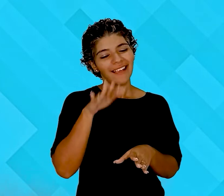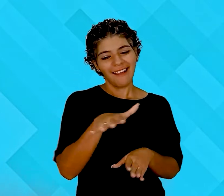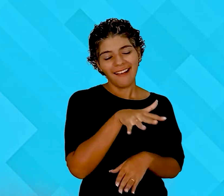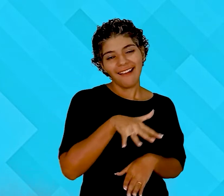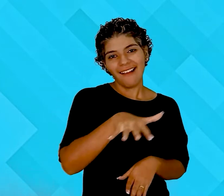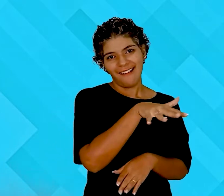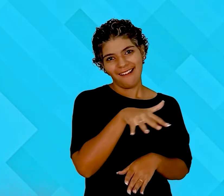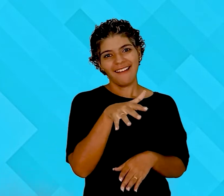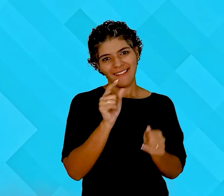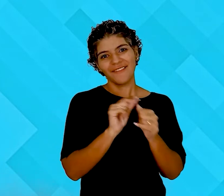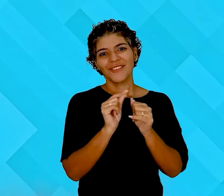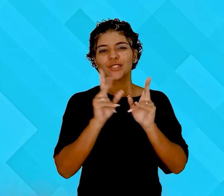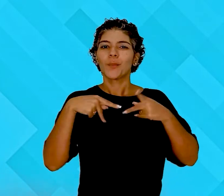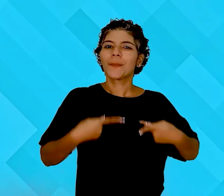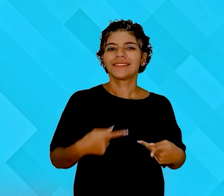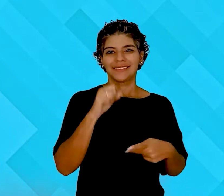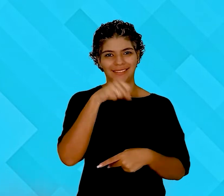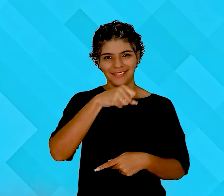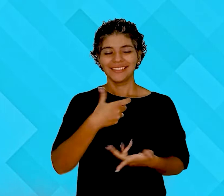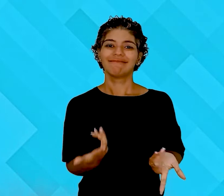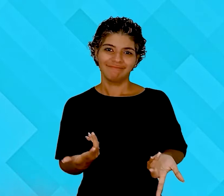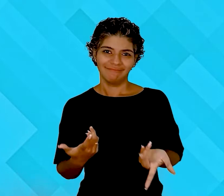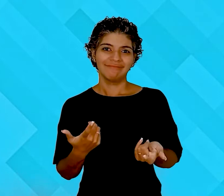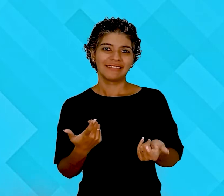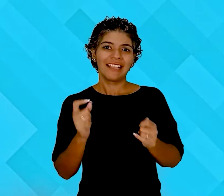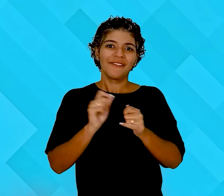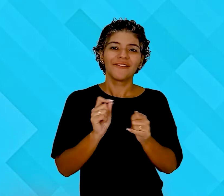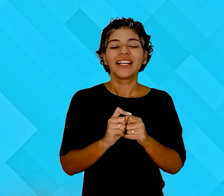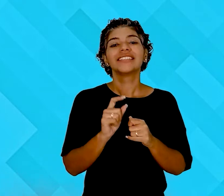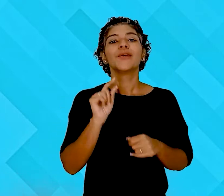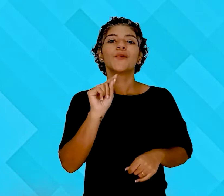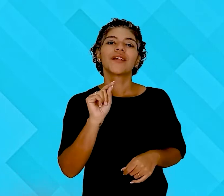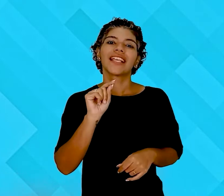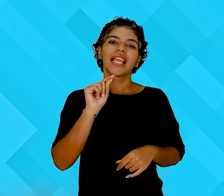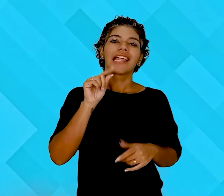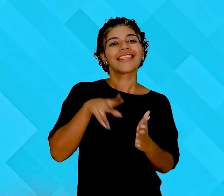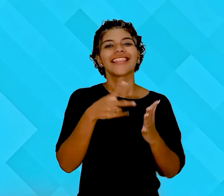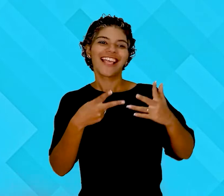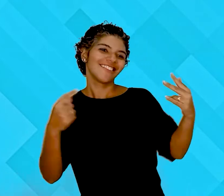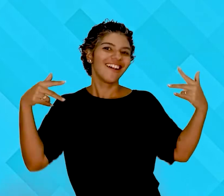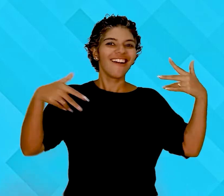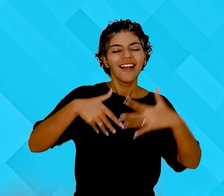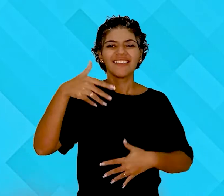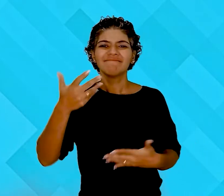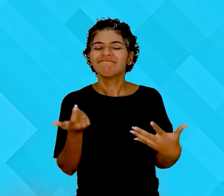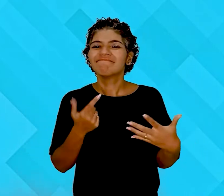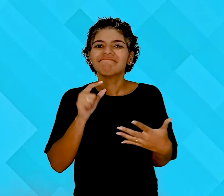isso representa para a pessoa que está do outro lado da tela? Que é realmente com quem você quer conversar. É realmente com quem você tem a oportunidade de fazer a mão